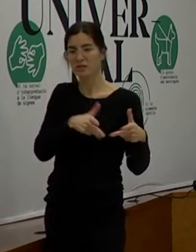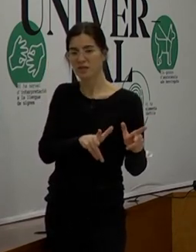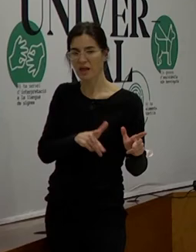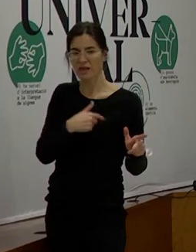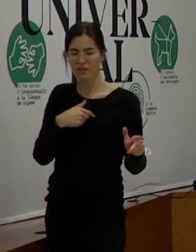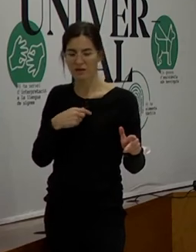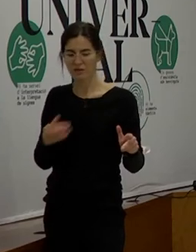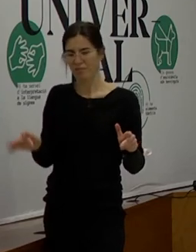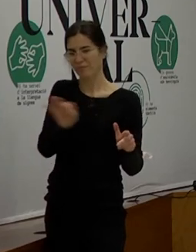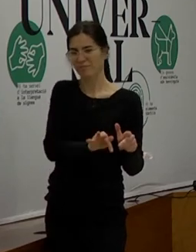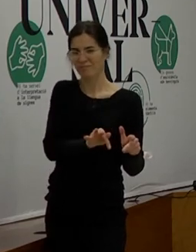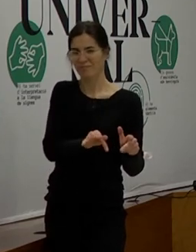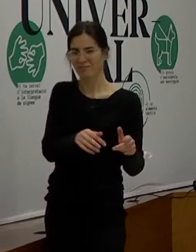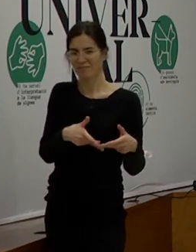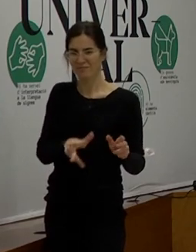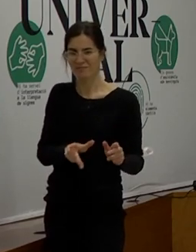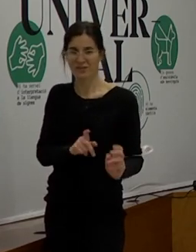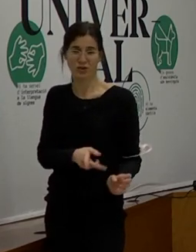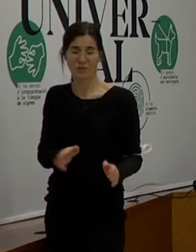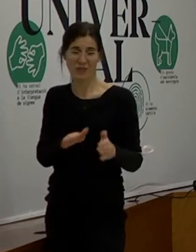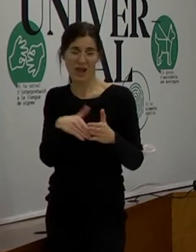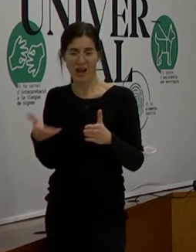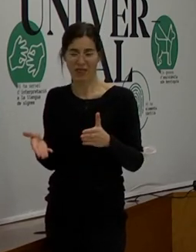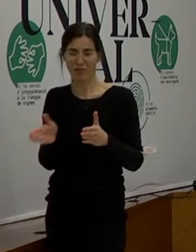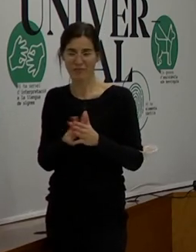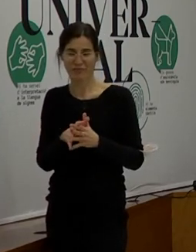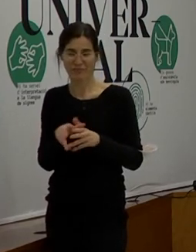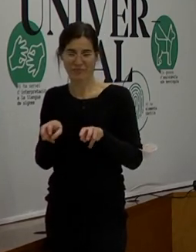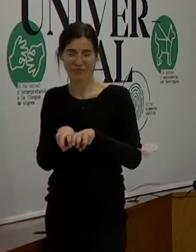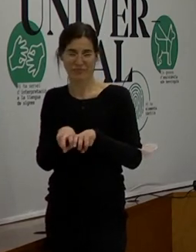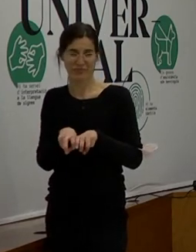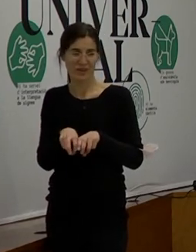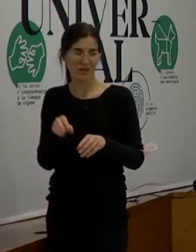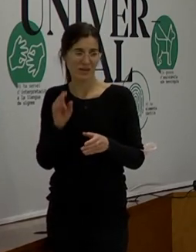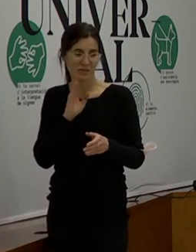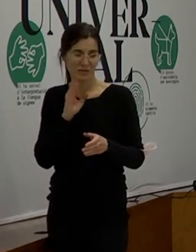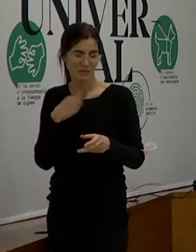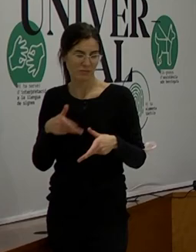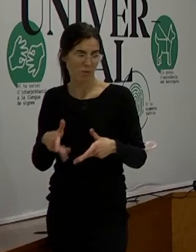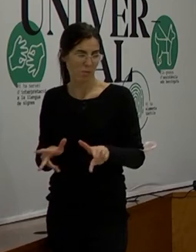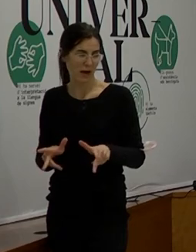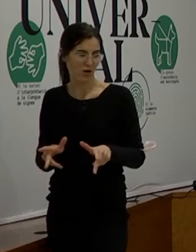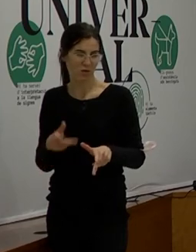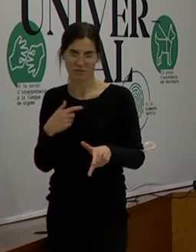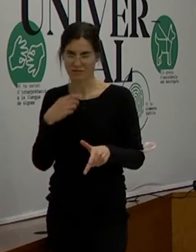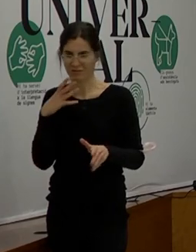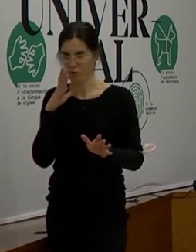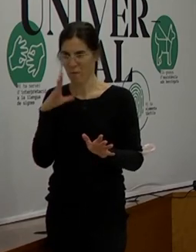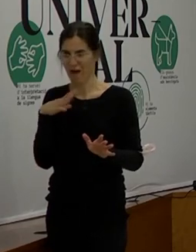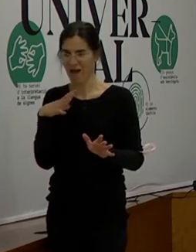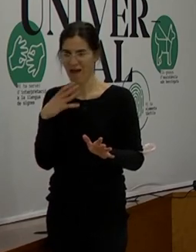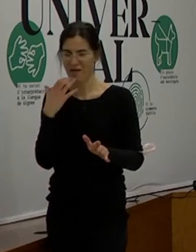me passo i me siento a su lado. Pa. Porque tengo, y me puedo pasar. Passa que el banc, esto ni en conya, però, a